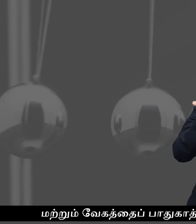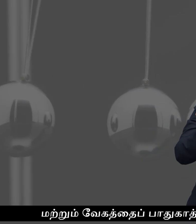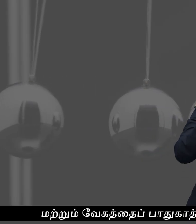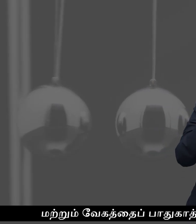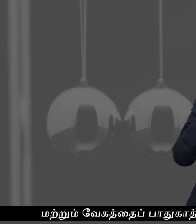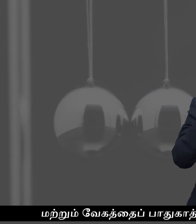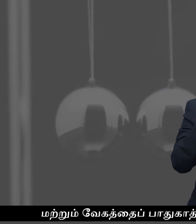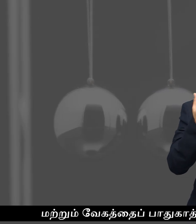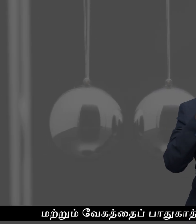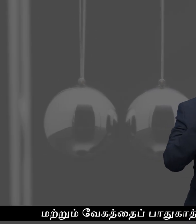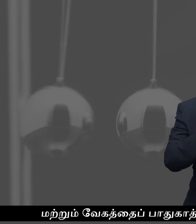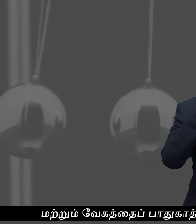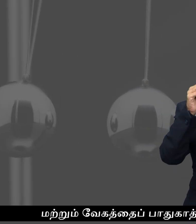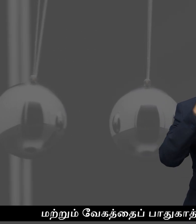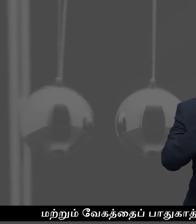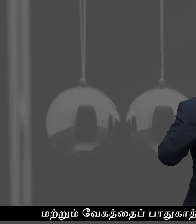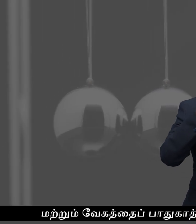காண்போம்.